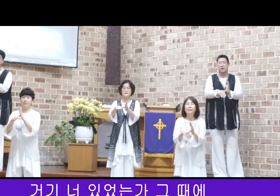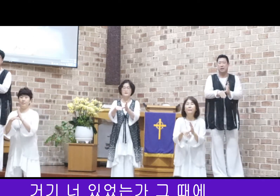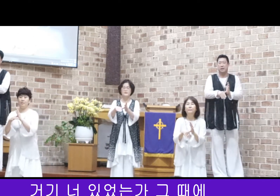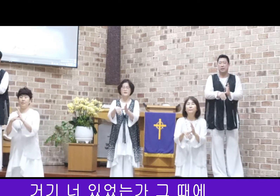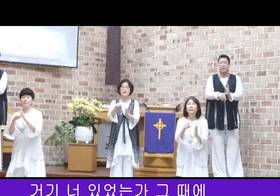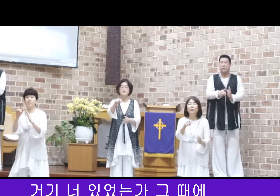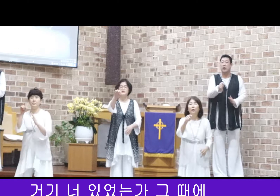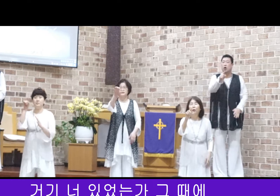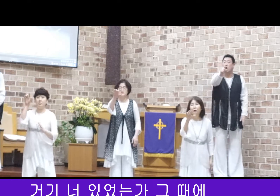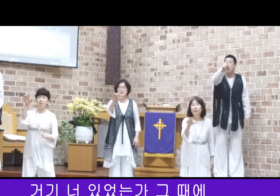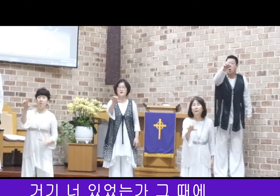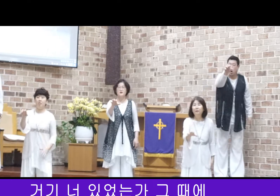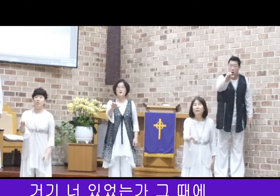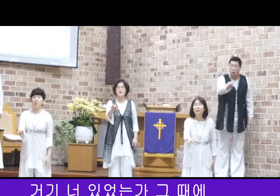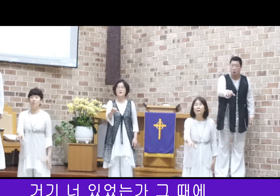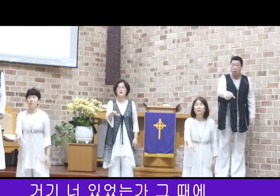거기 너